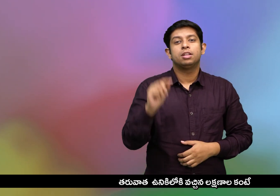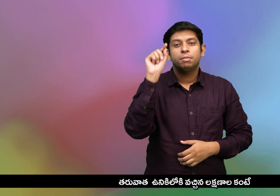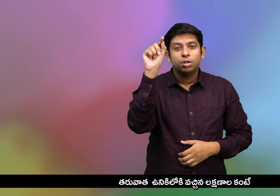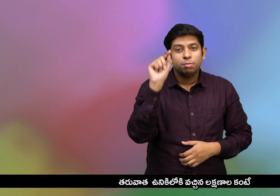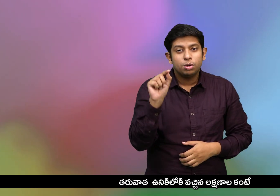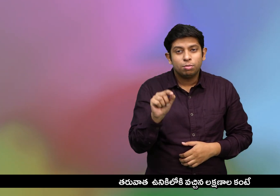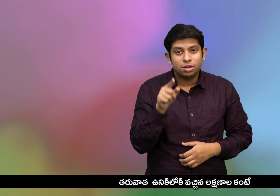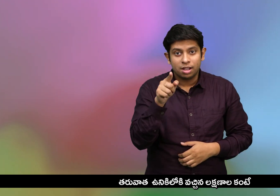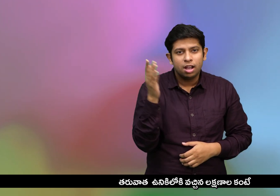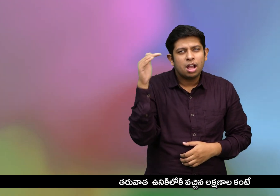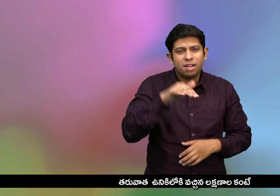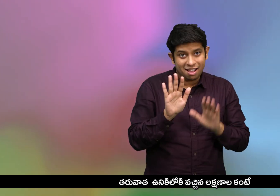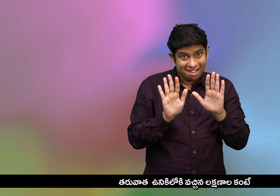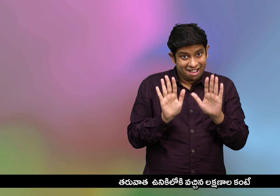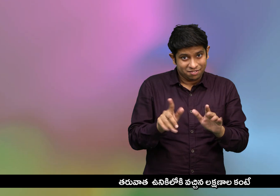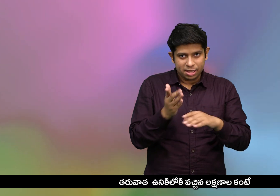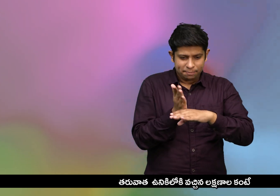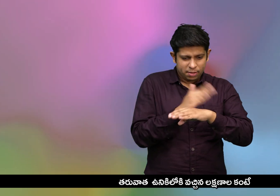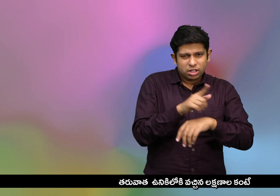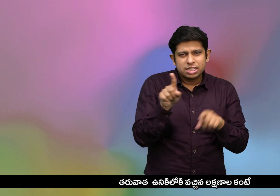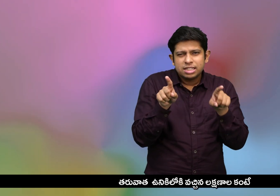తరువాత ఉనికిలోకి వచ్చిన లక్షణాల కంటే